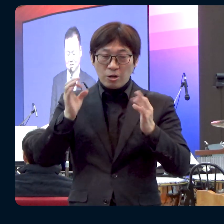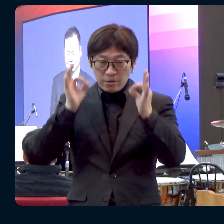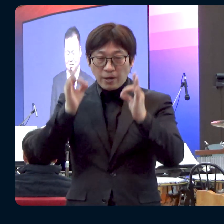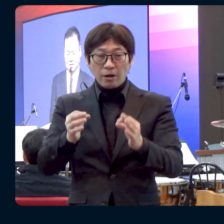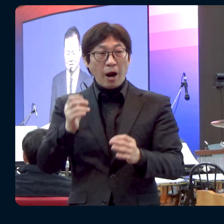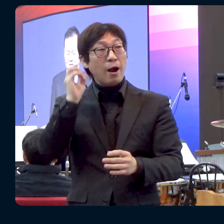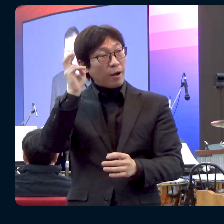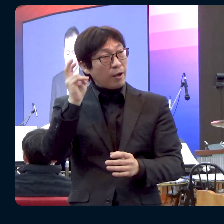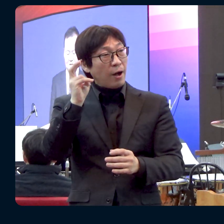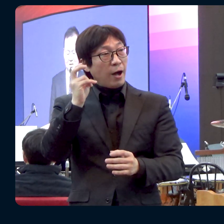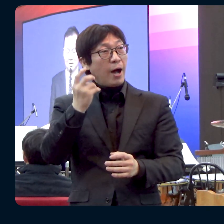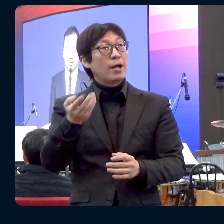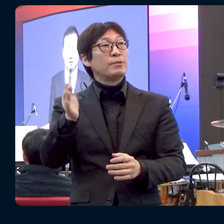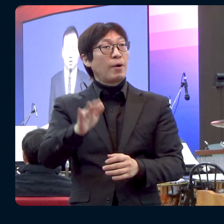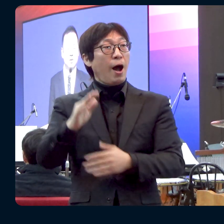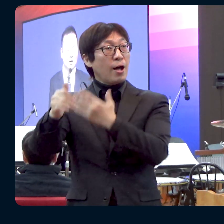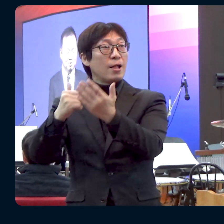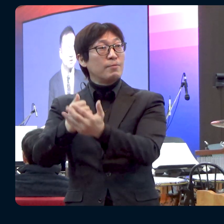해주십니다.